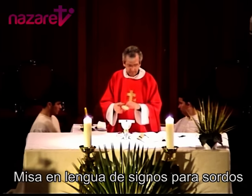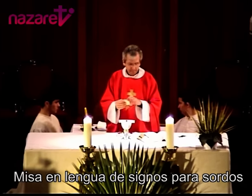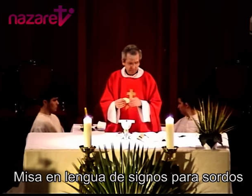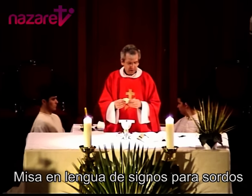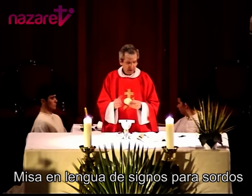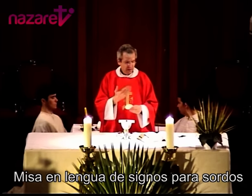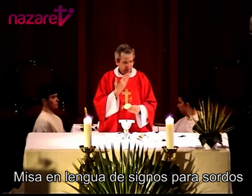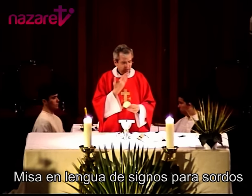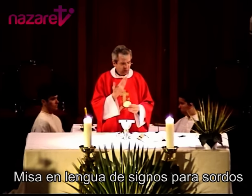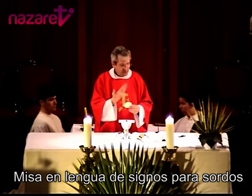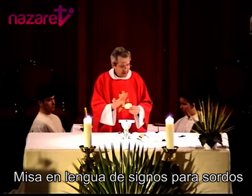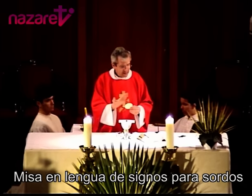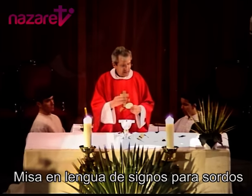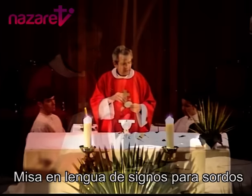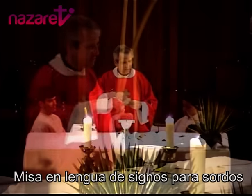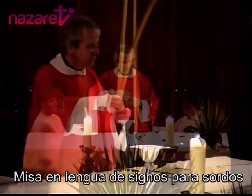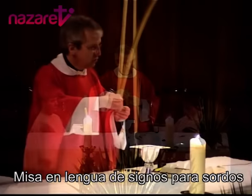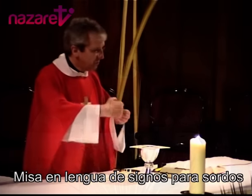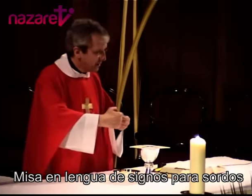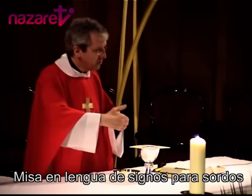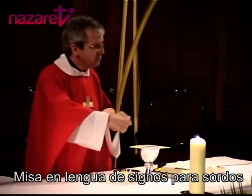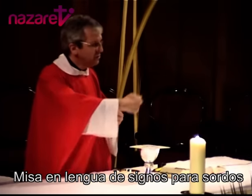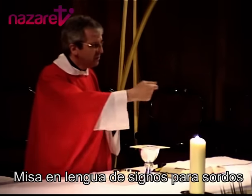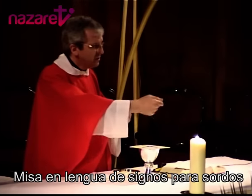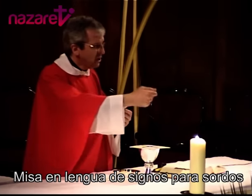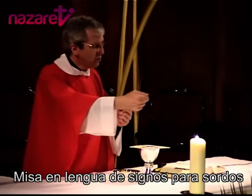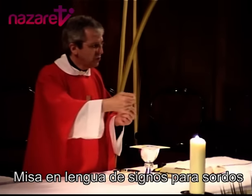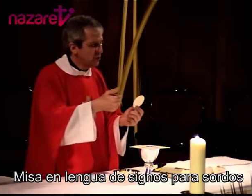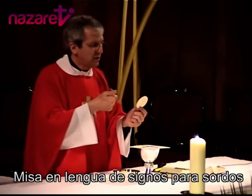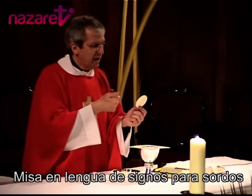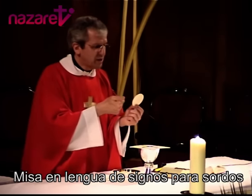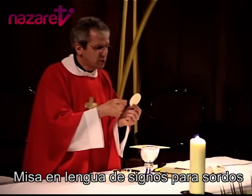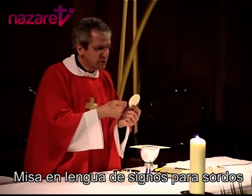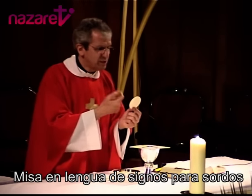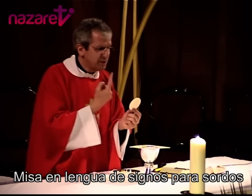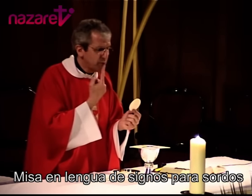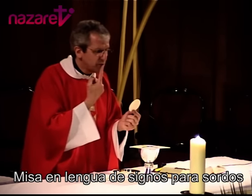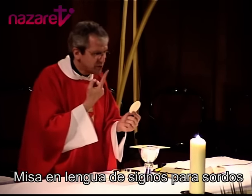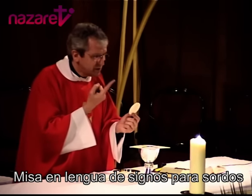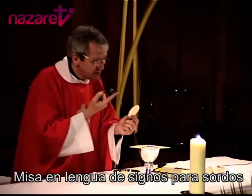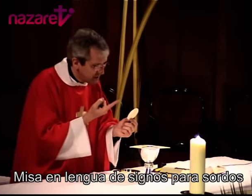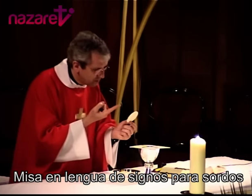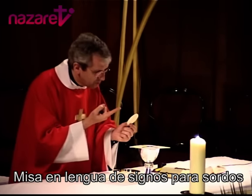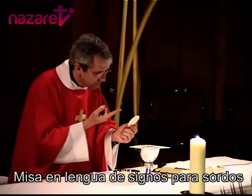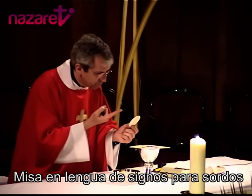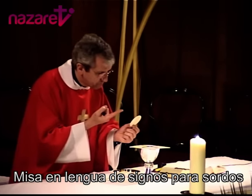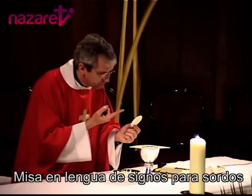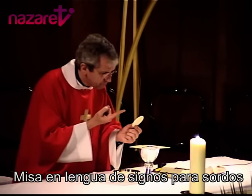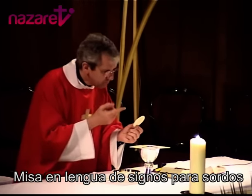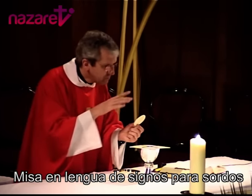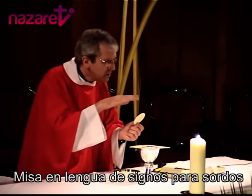pan, dándote gracias, lo partió y lo dio a sus discípulos, diciendo: